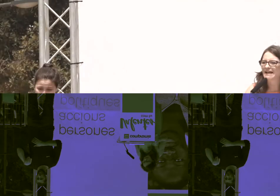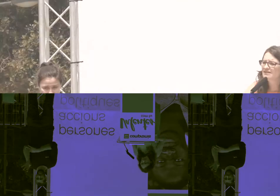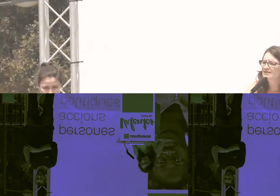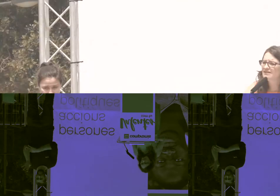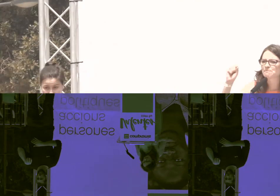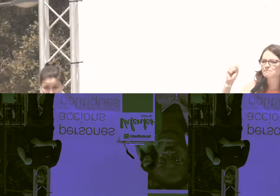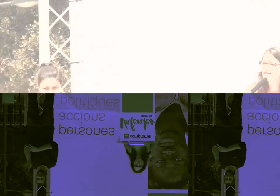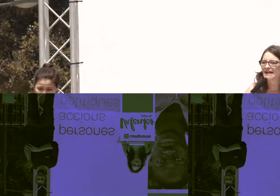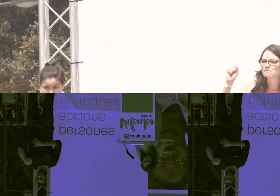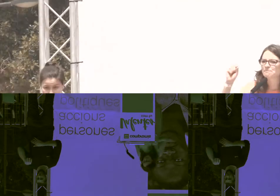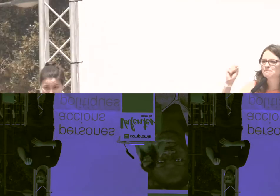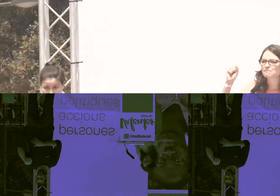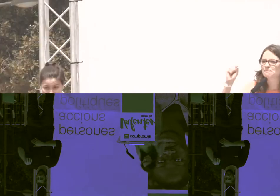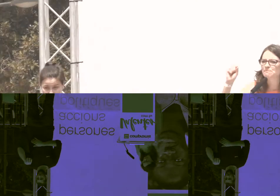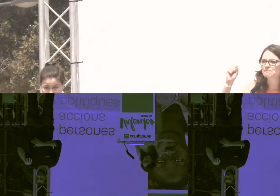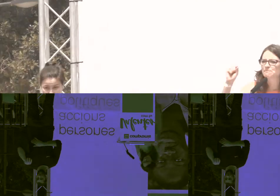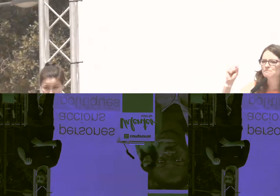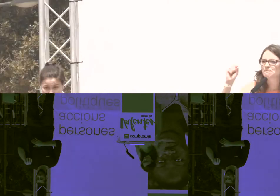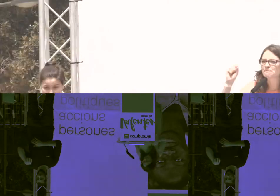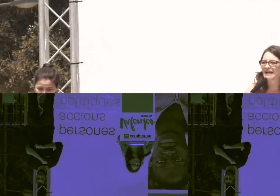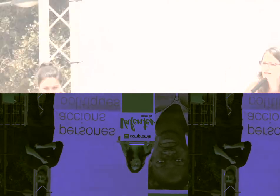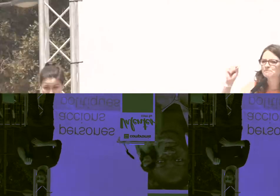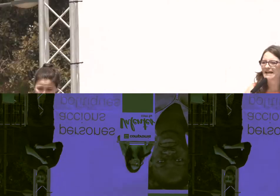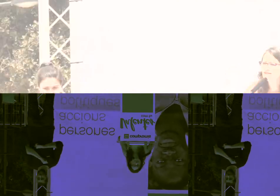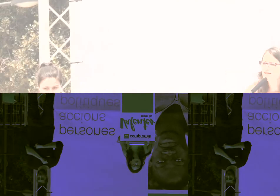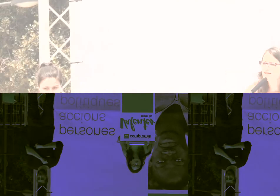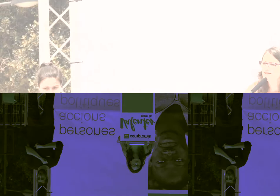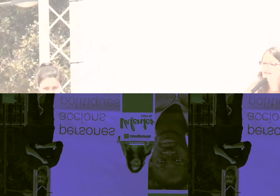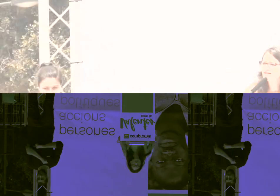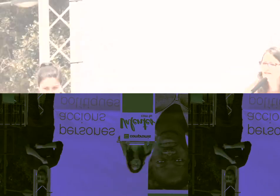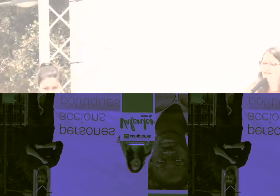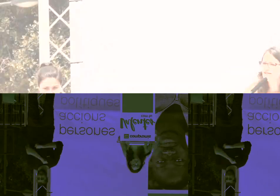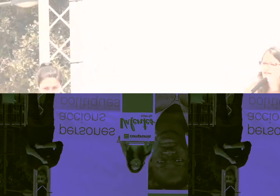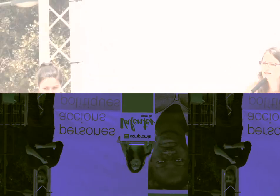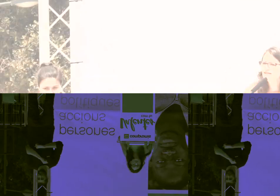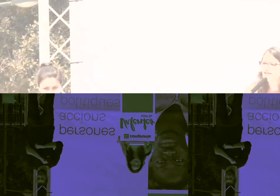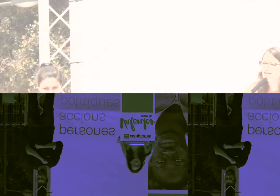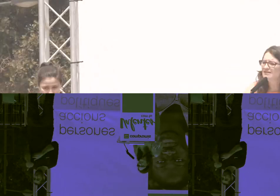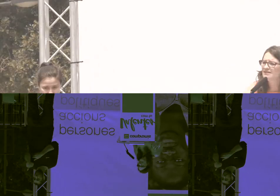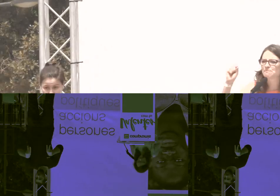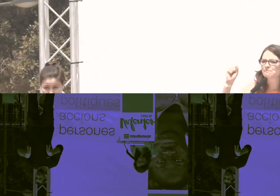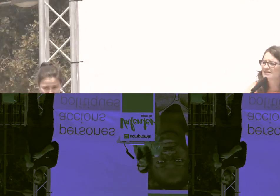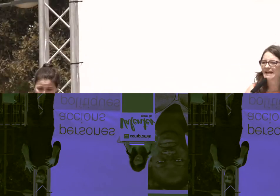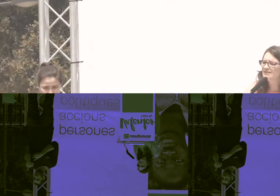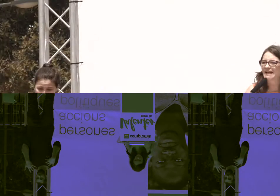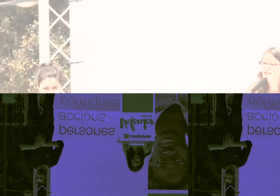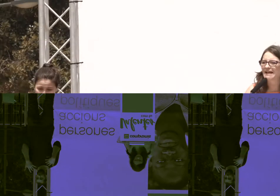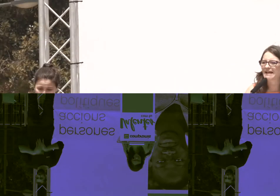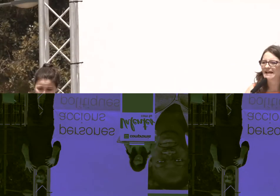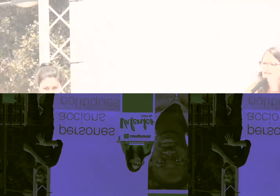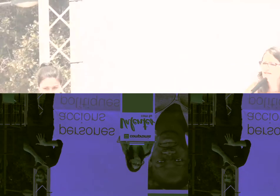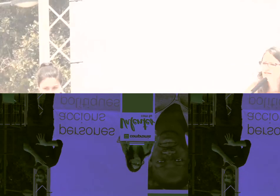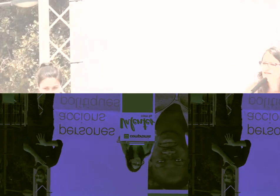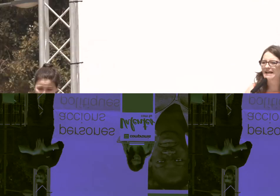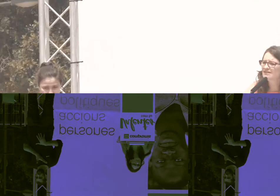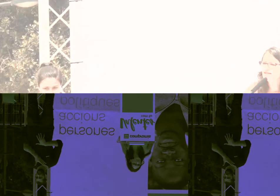la desocupació s'havia instal·lat i la falta de perspectives, i el que és pitjor, s'havia instal·lat la desesperança i la tristor en el nostre país. Avui ja